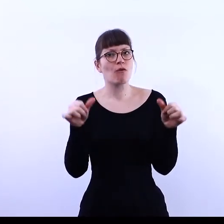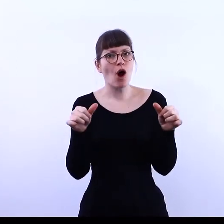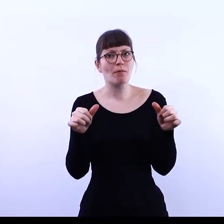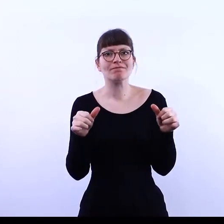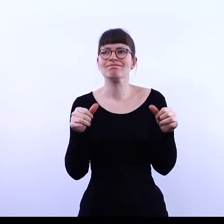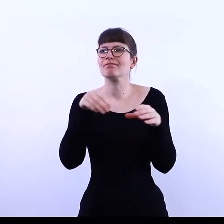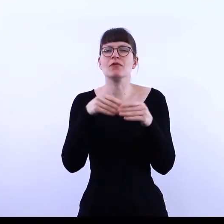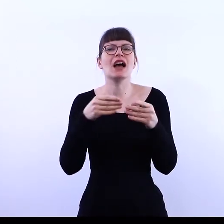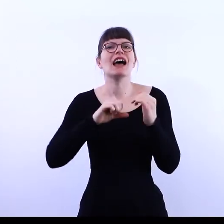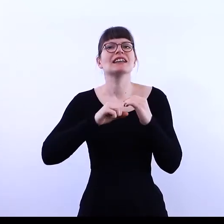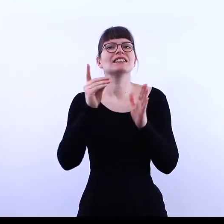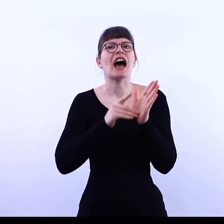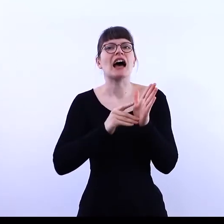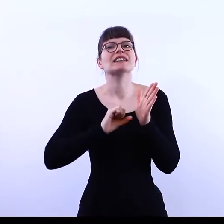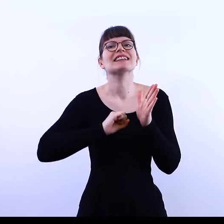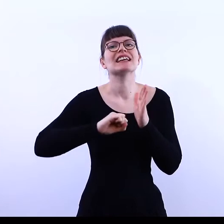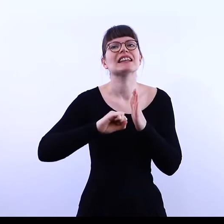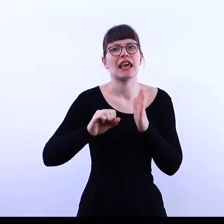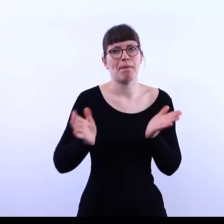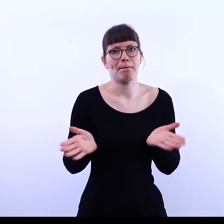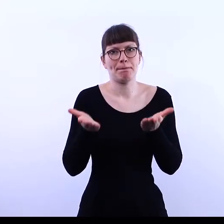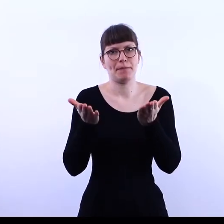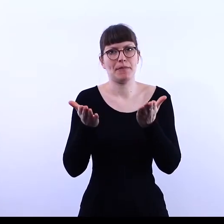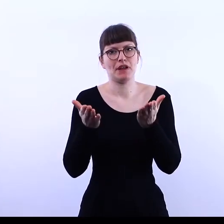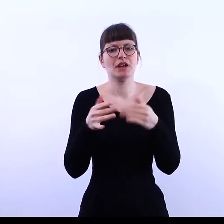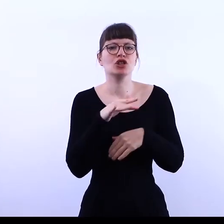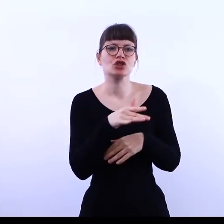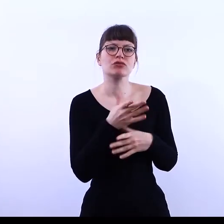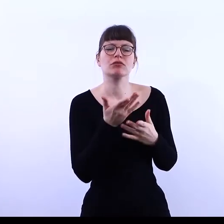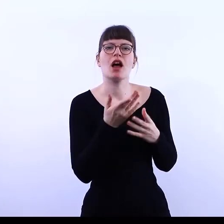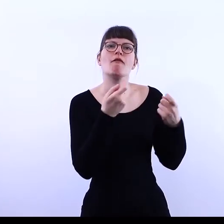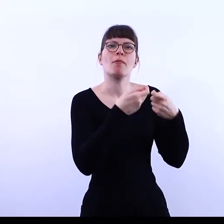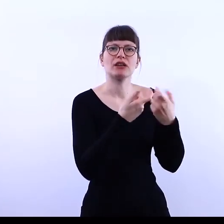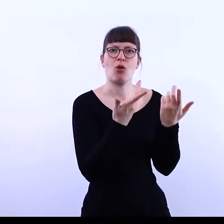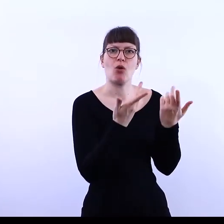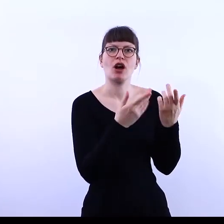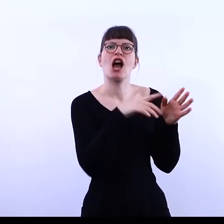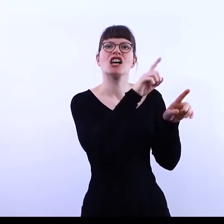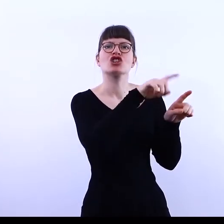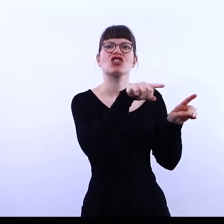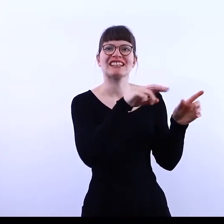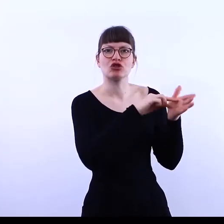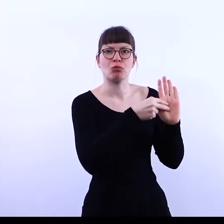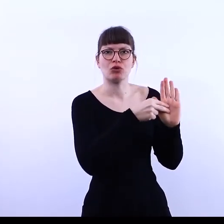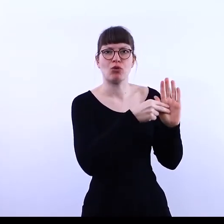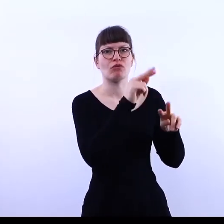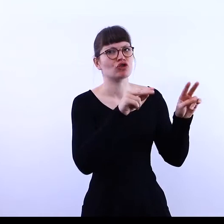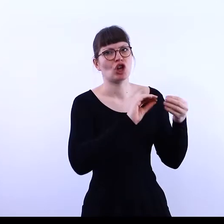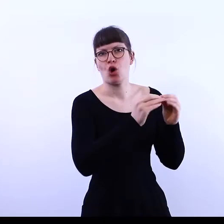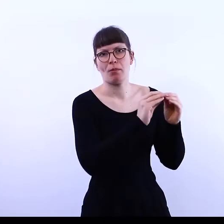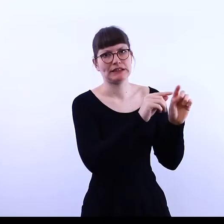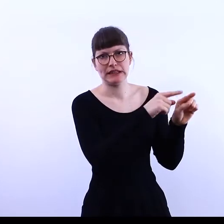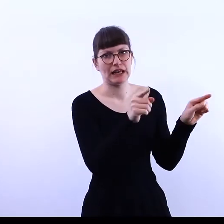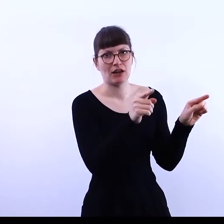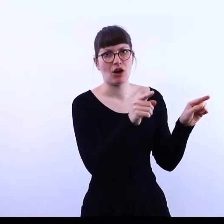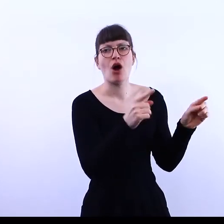ist, die sozusagen eine Verbindung von statistischen Methoden unterschiedlicher Komplexität und